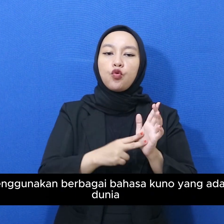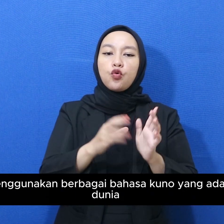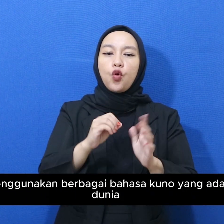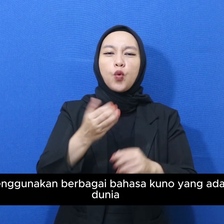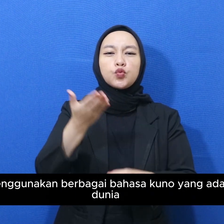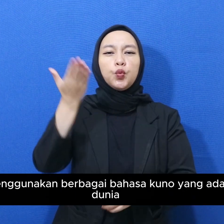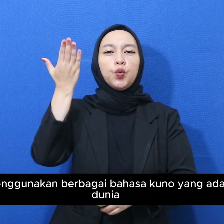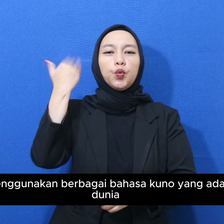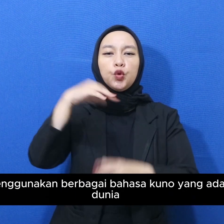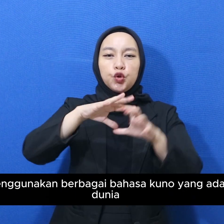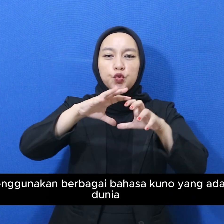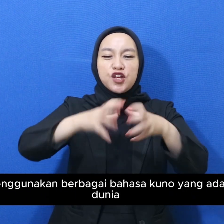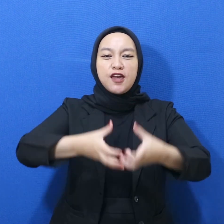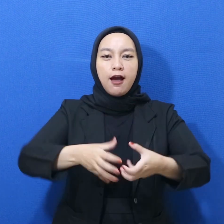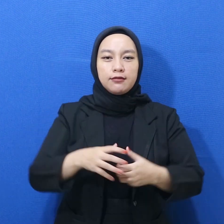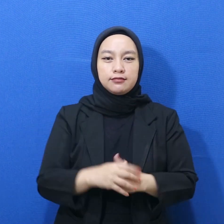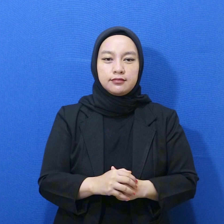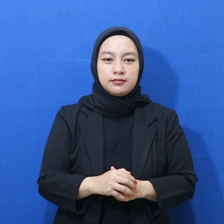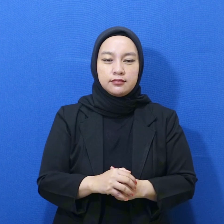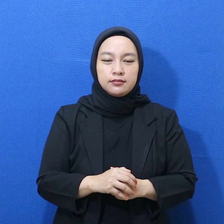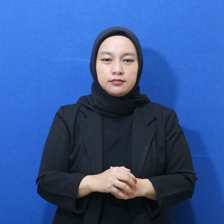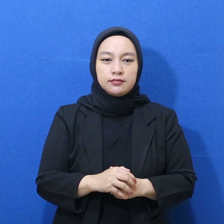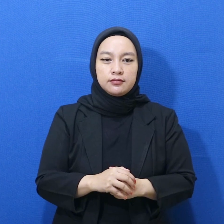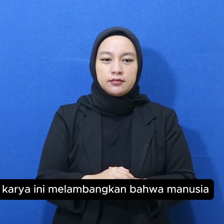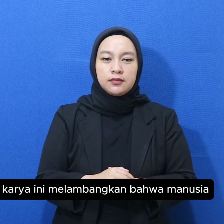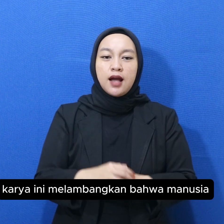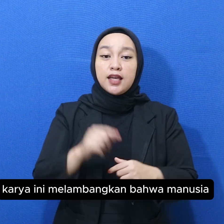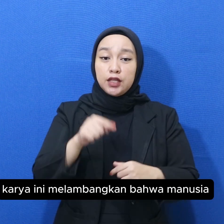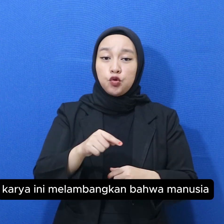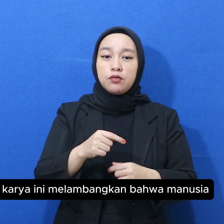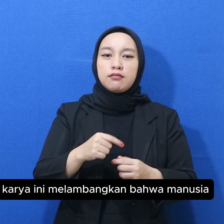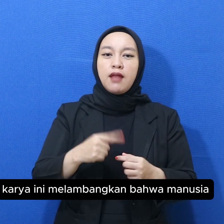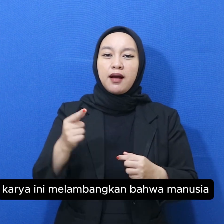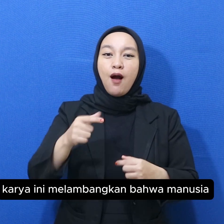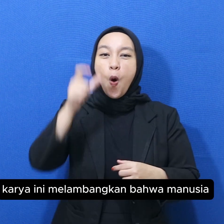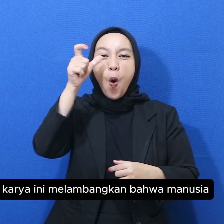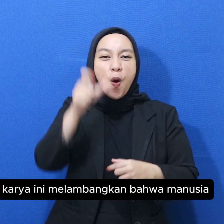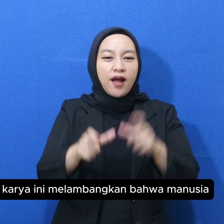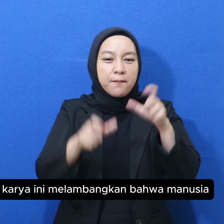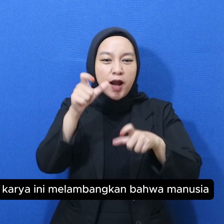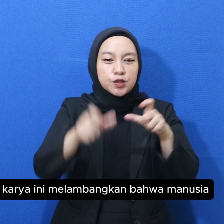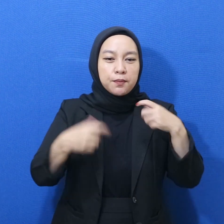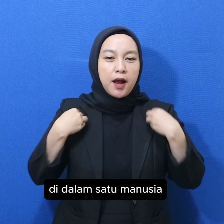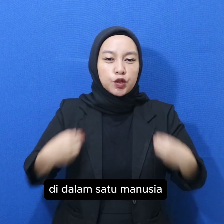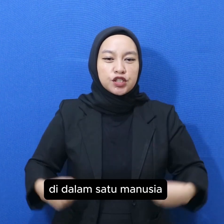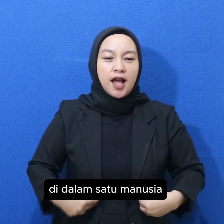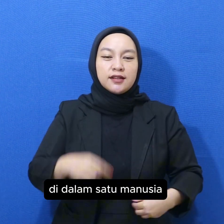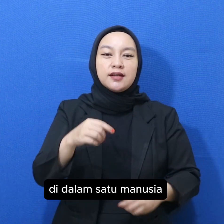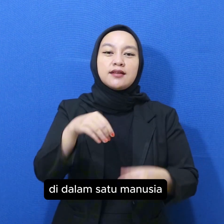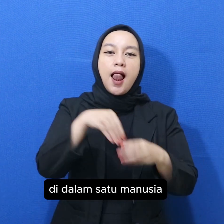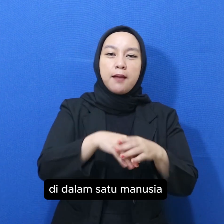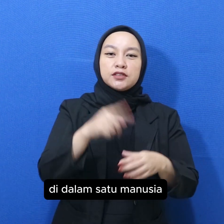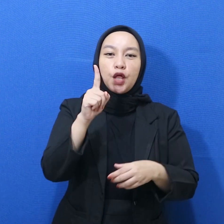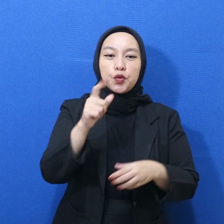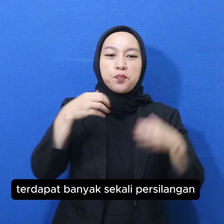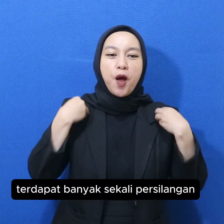dunia. Karya ini melambangkan bahwa manusia di dalam satu manusia terdapat banyak